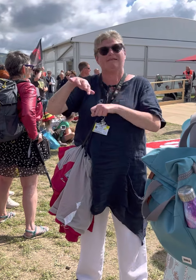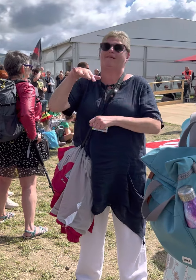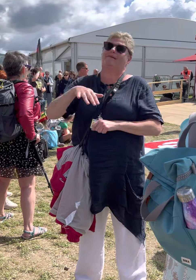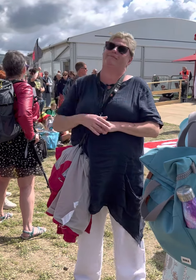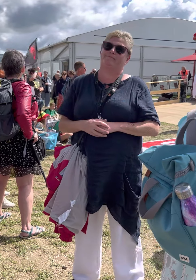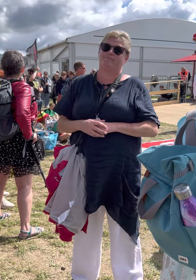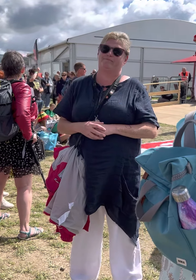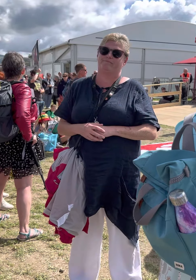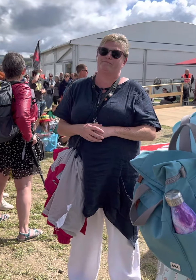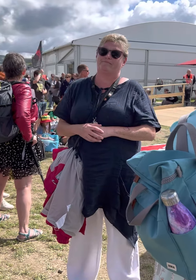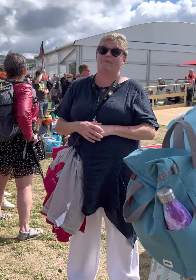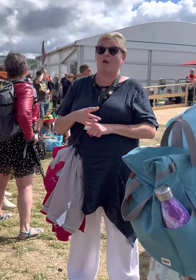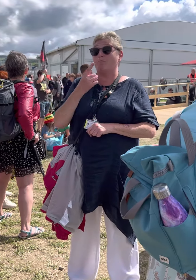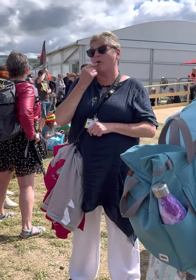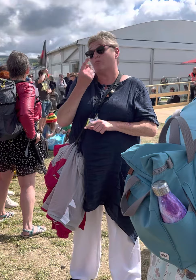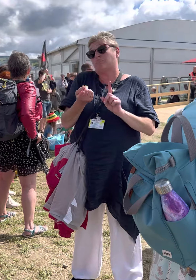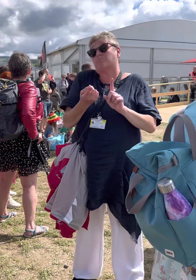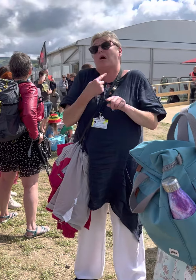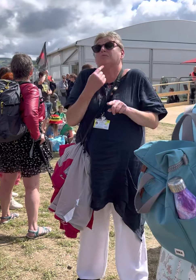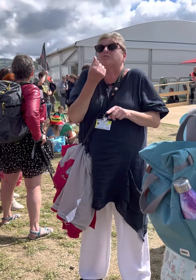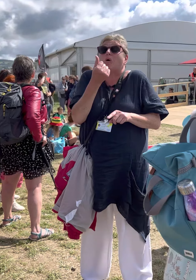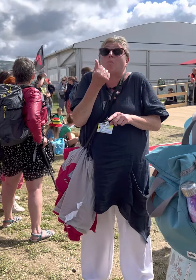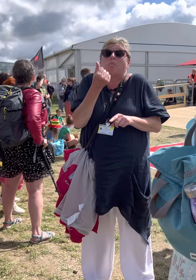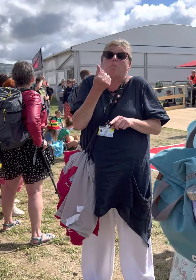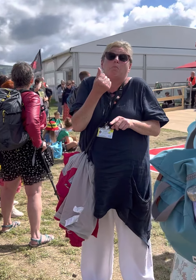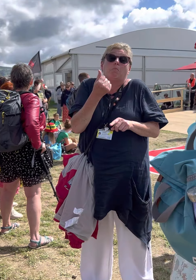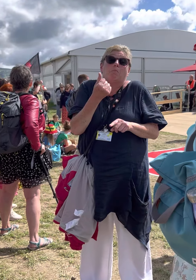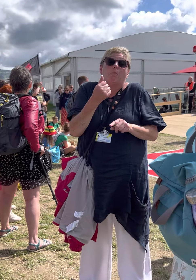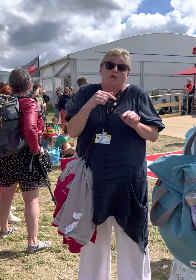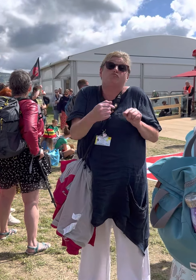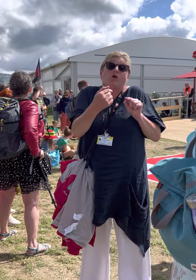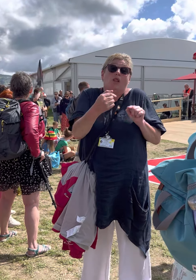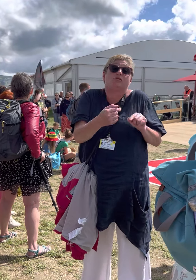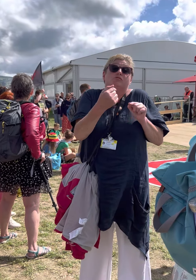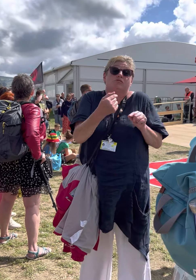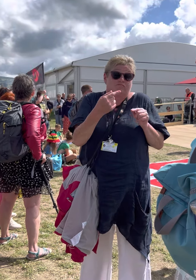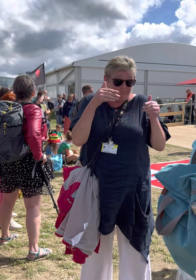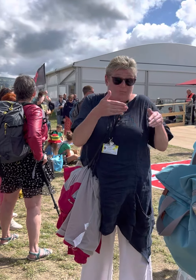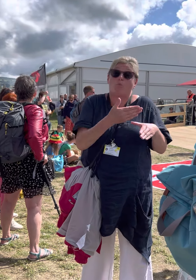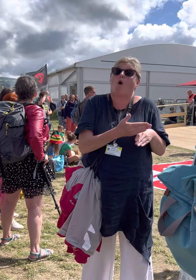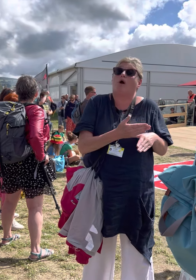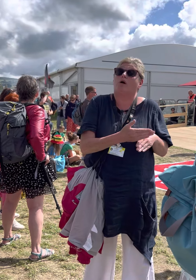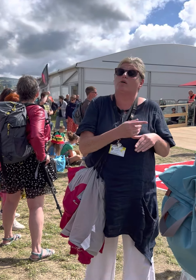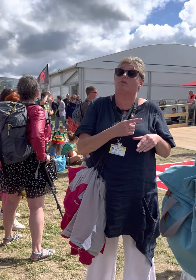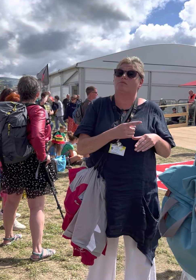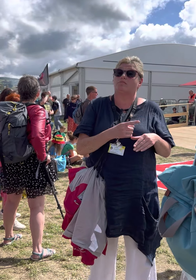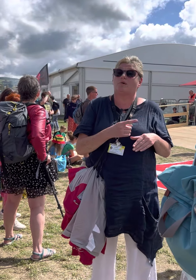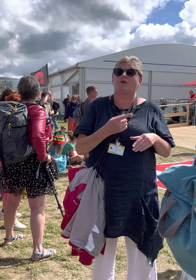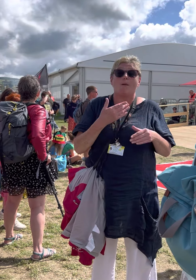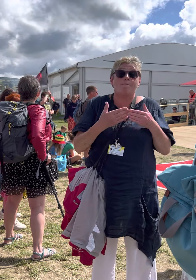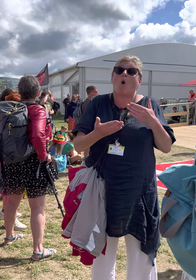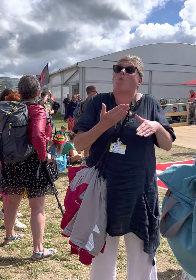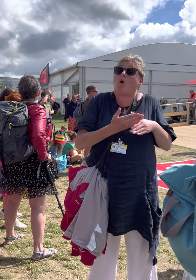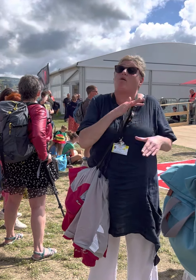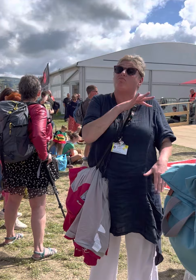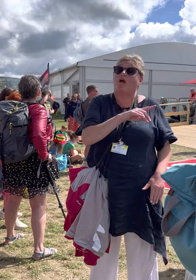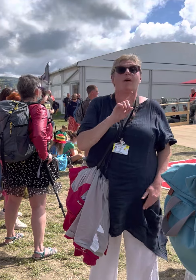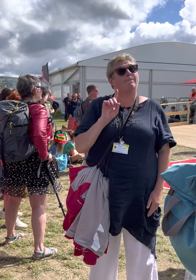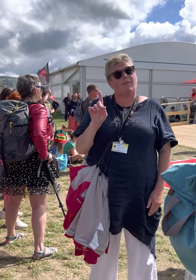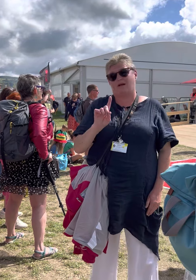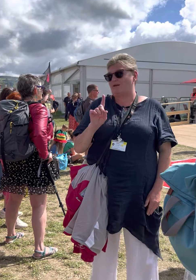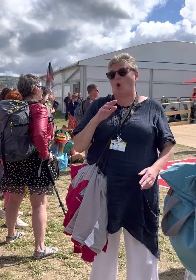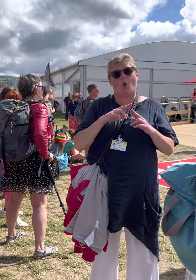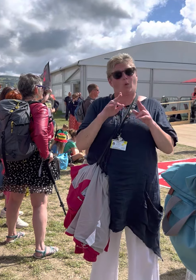hyd. Falle bod ni wedi ateb rhai o'r heriau o ran gwaith. Mae yna fwy o swyddi. Ond does na